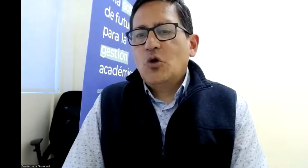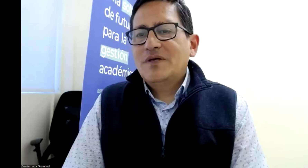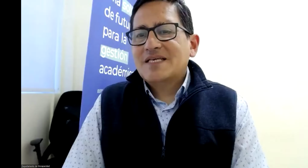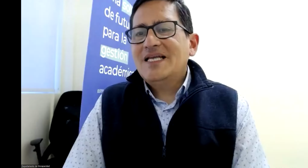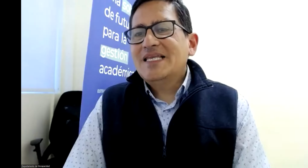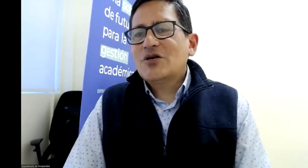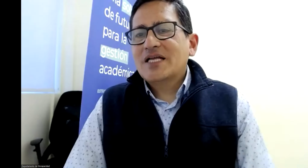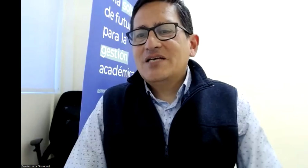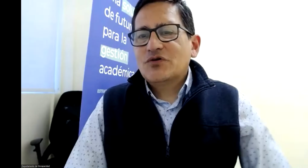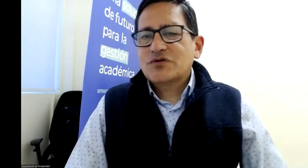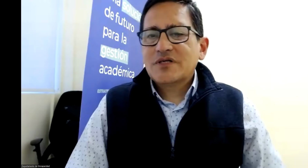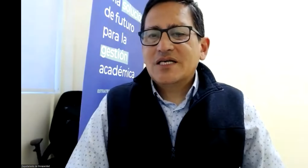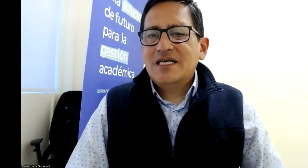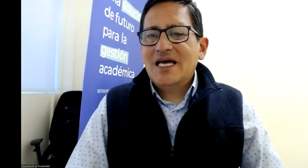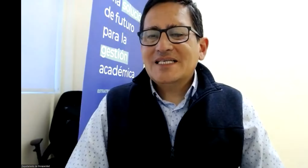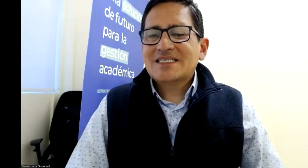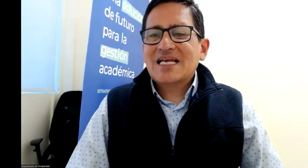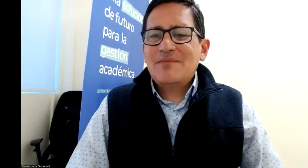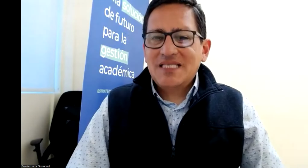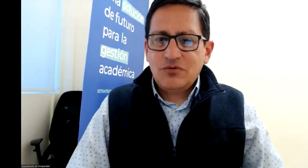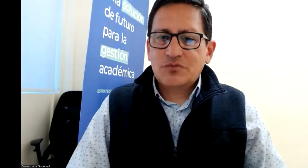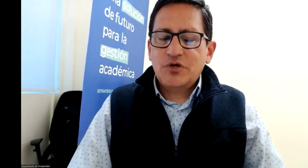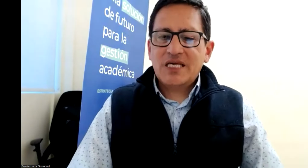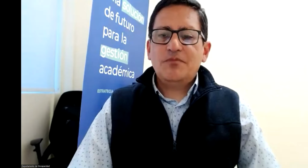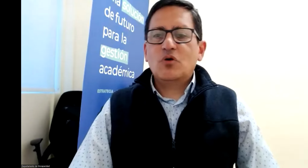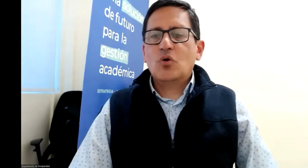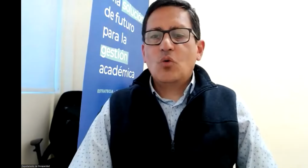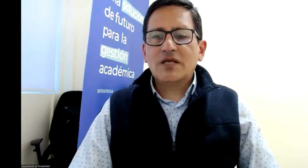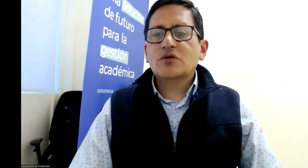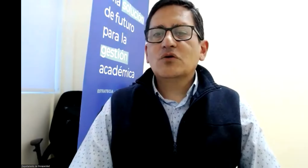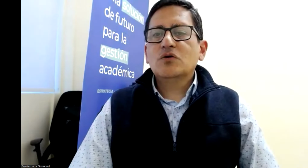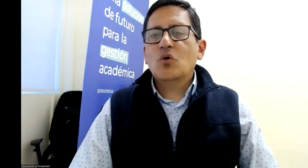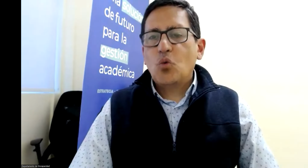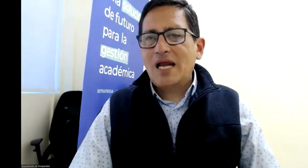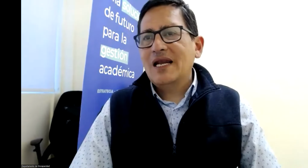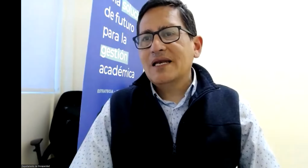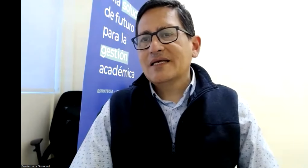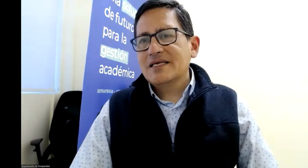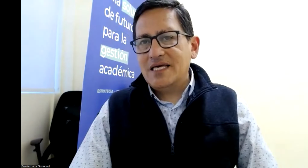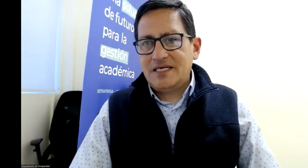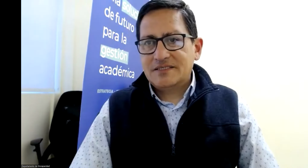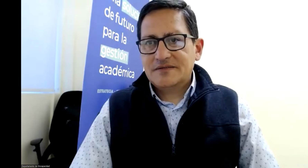pronombres interrogativos y exclamativos por ejemplo cuánto cuál quiénes